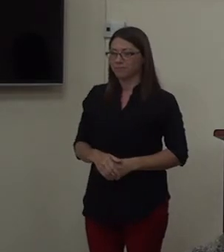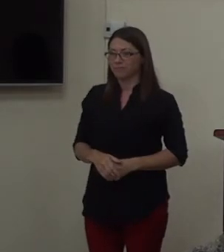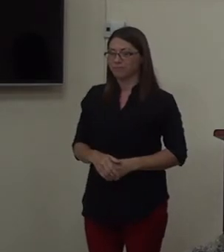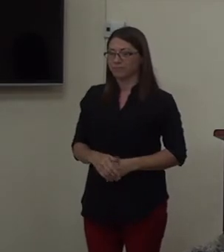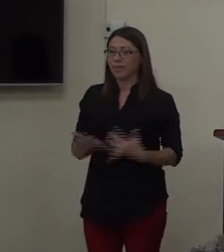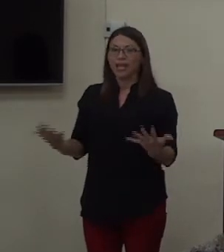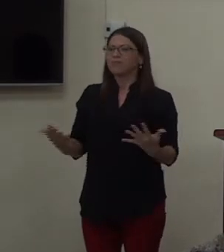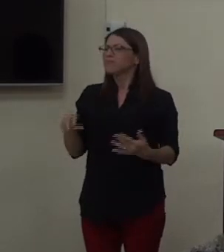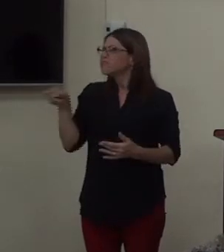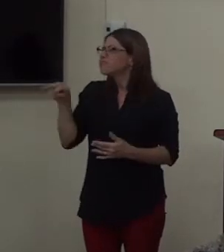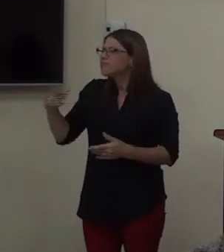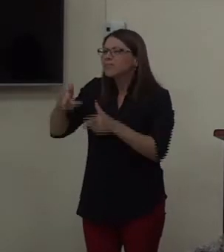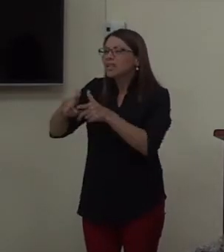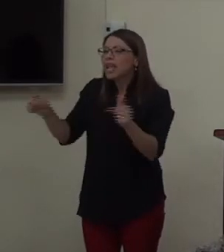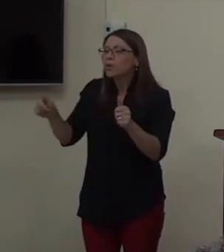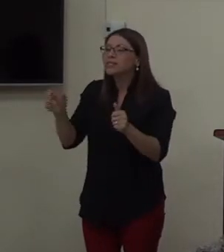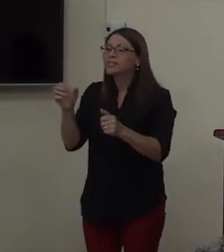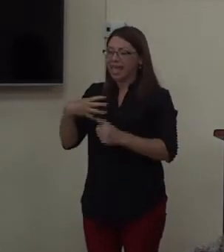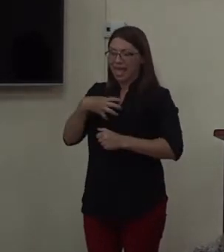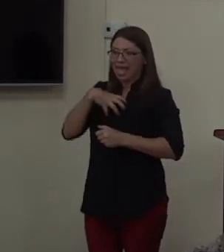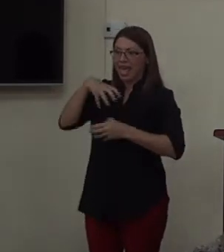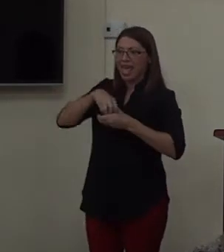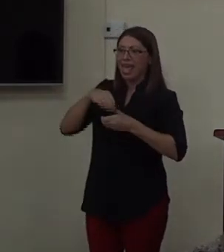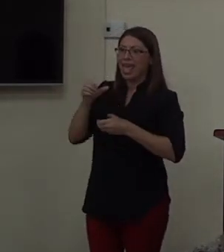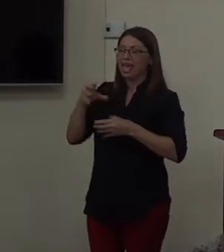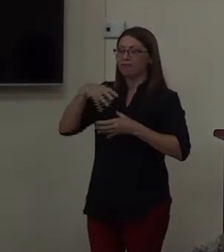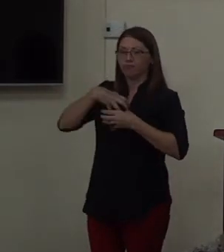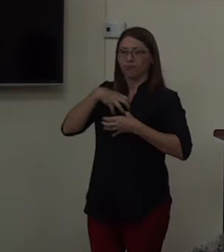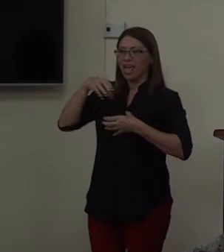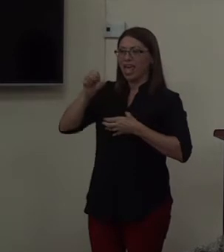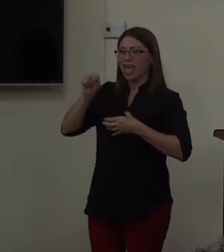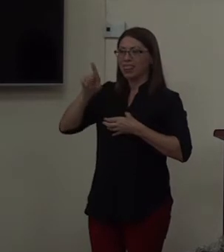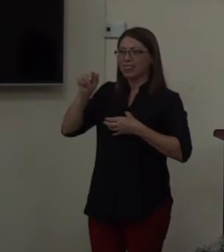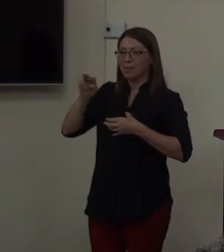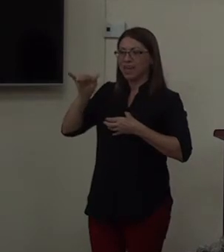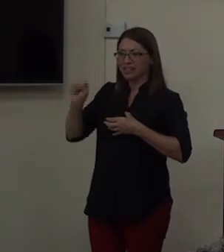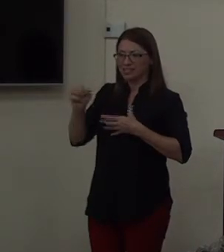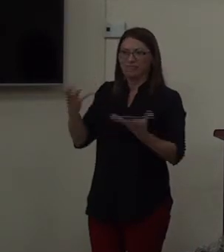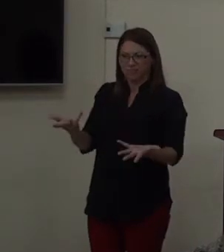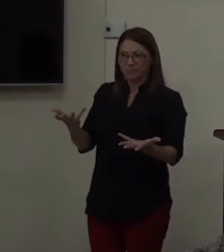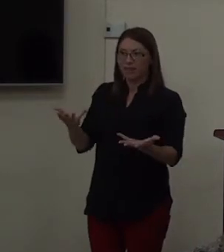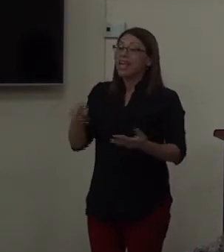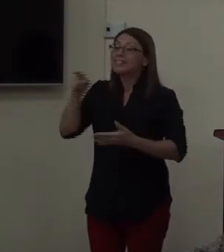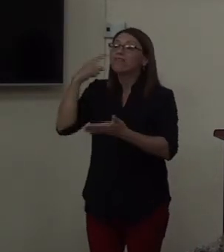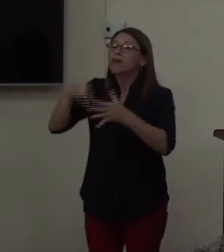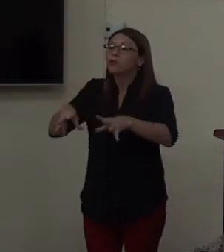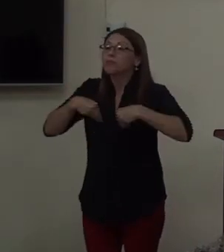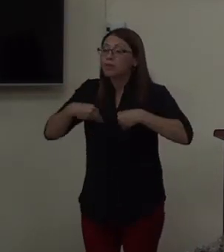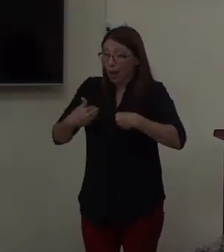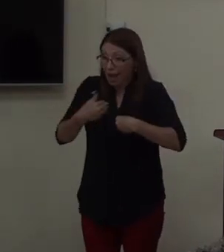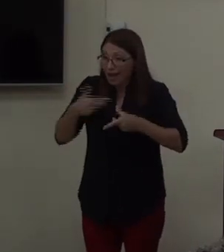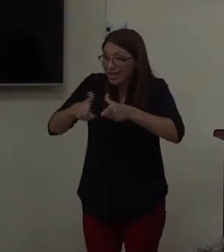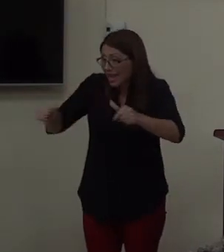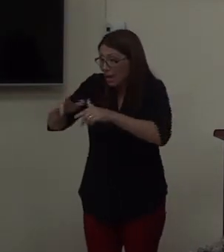Muy bien, ¿qué es esto de lenguas endémicas? Bueno, precisamente es el reconocimiento de que hay lenguas, ¿verdad?, que podemos considerar